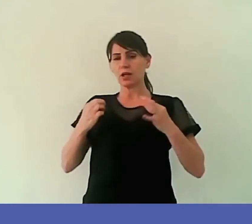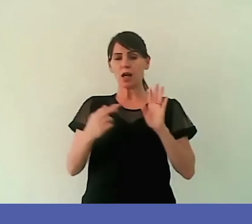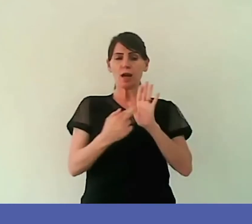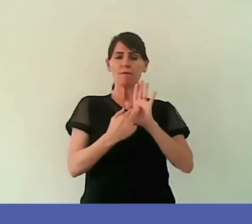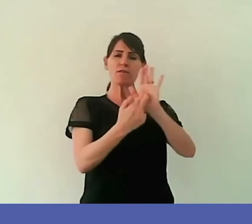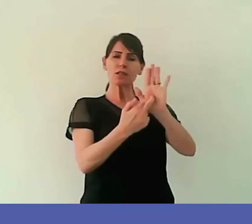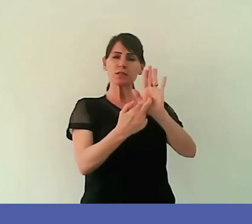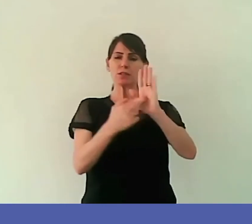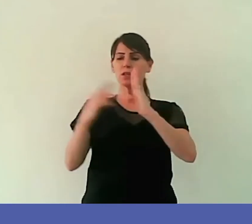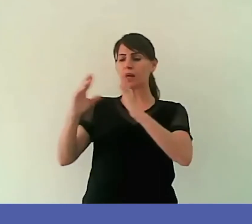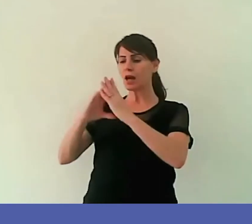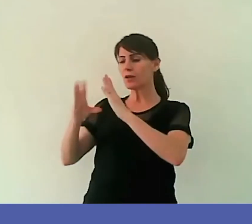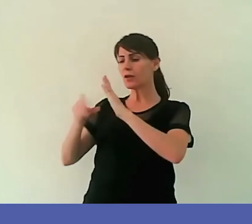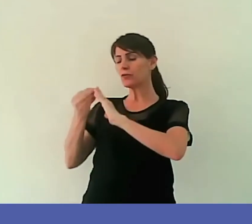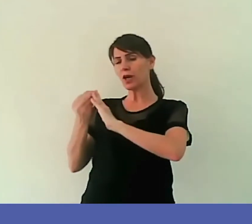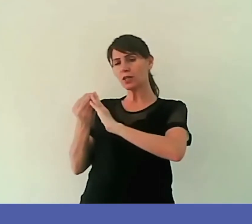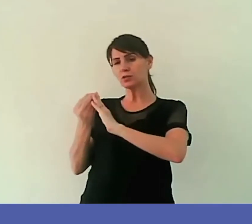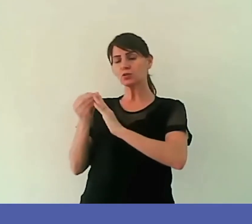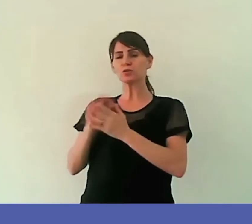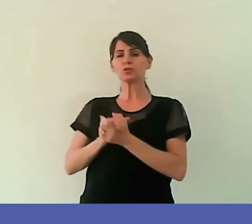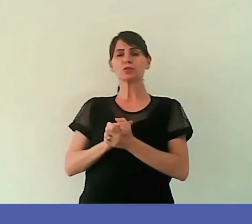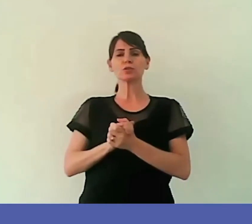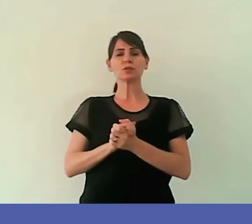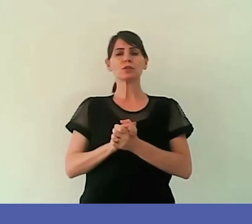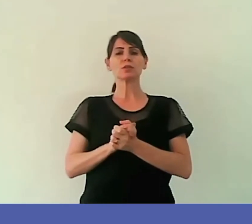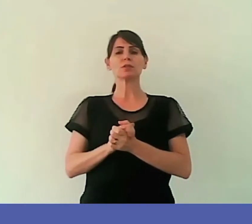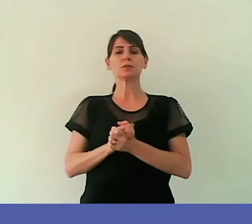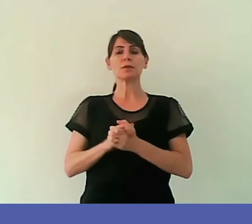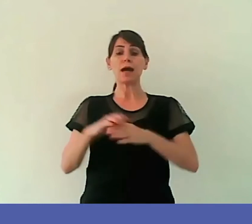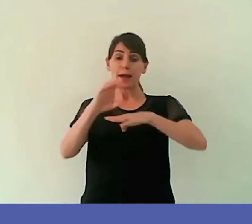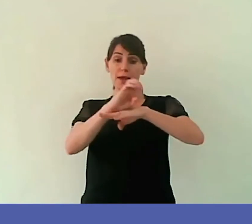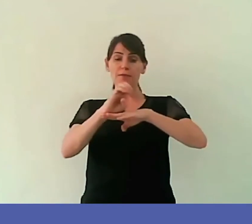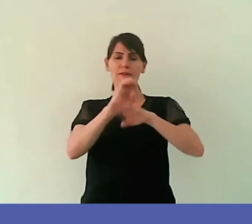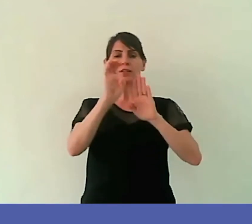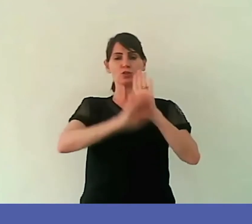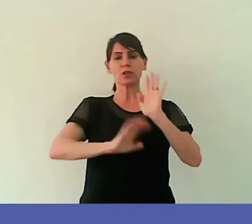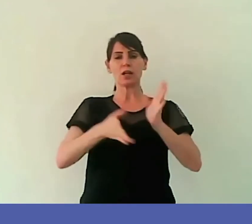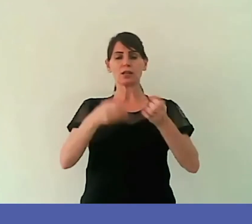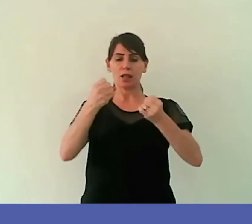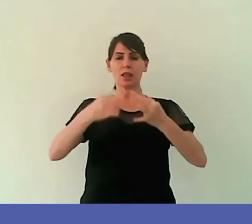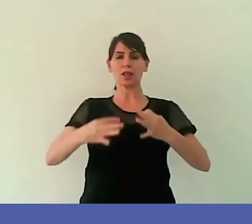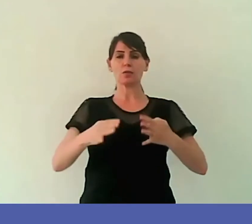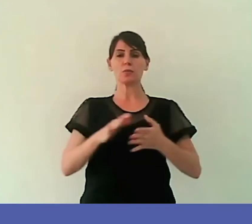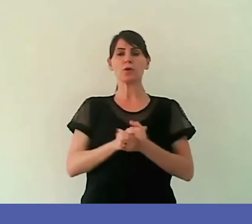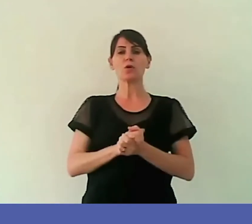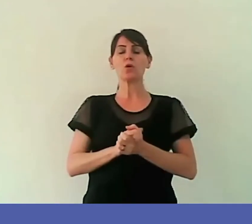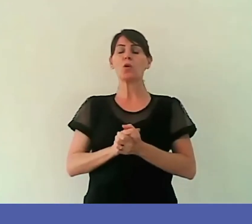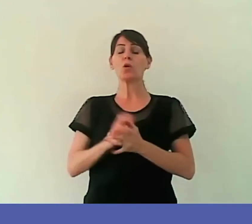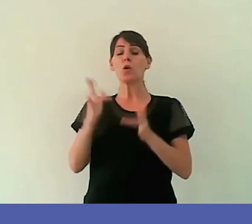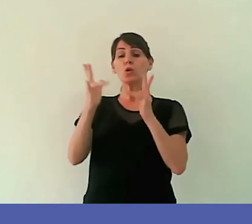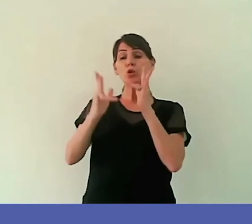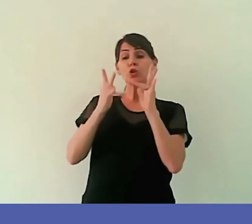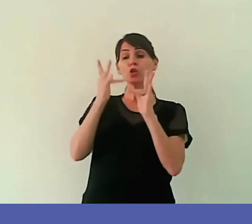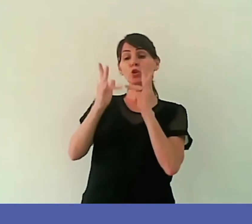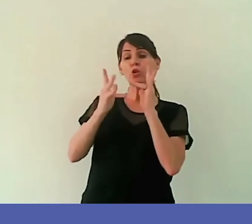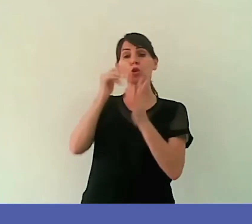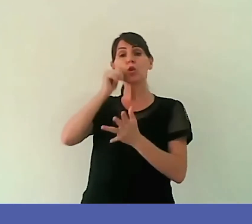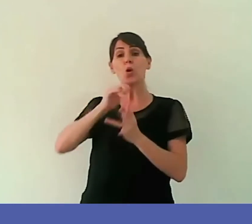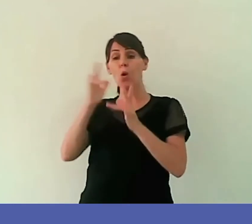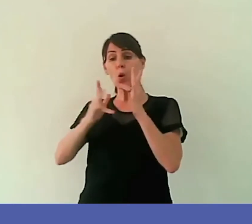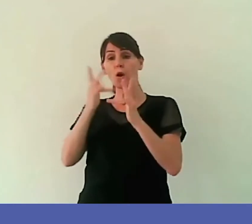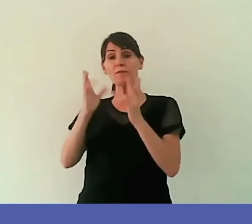Efésios 5, 24, 25, 31, 32, que nós acabamos de ler. É a noiva de Cristo em João